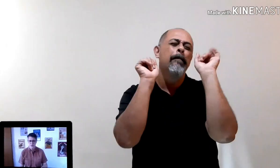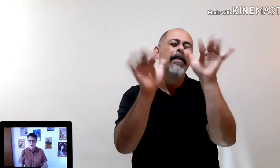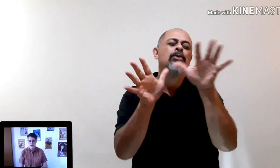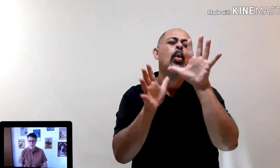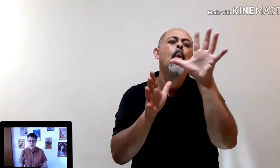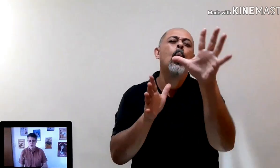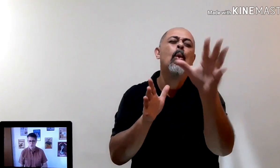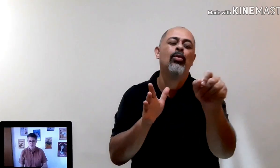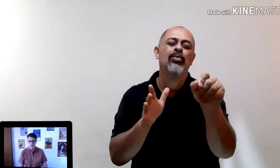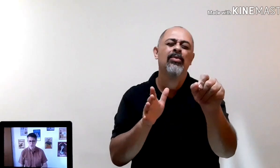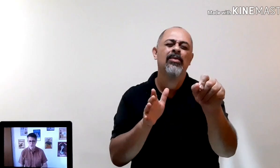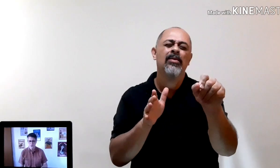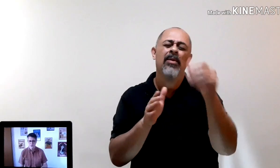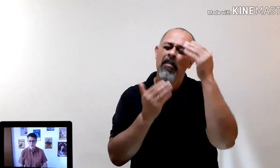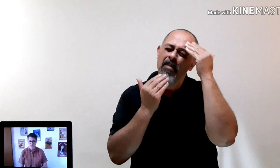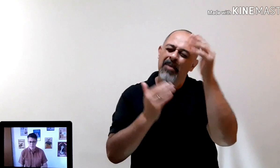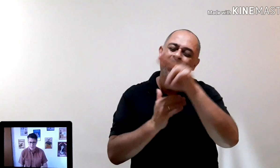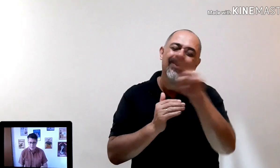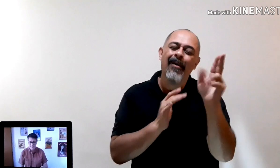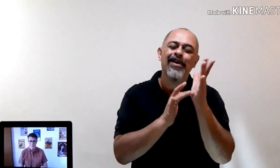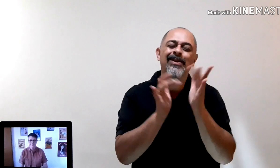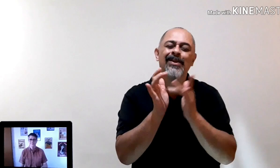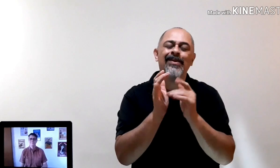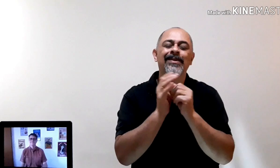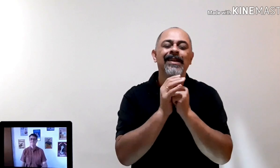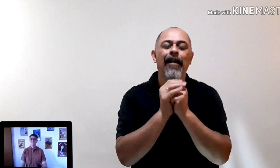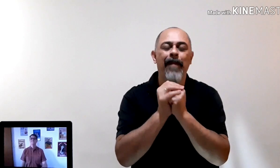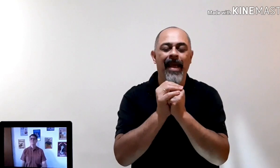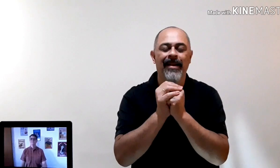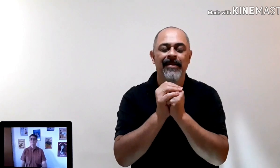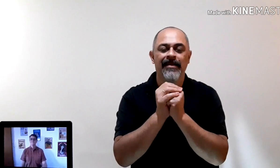que eu te peço e agradeço no nome de Jesus. Amém.